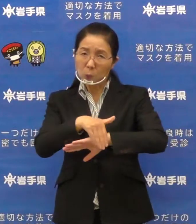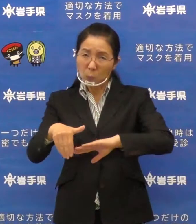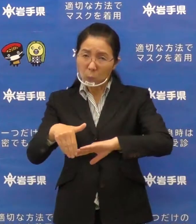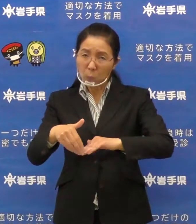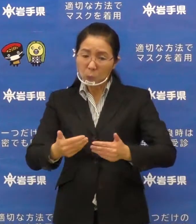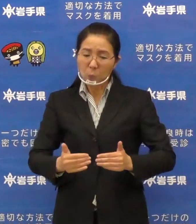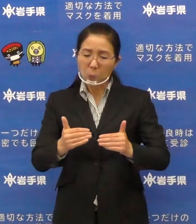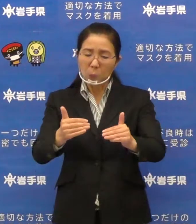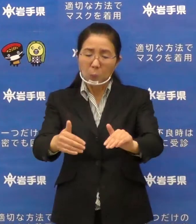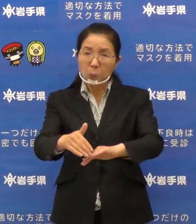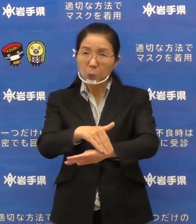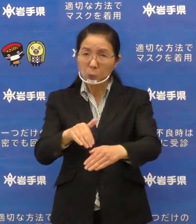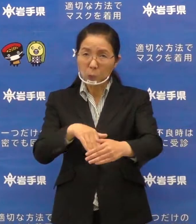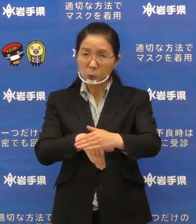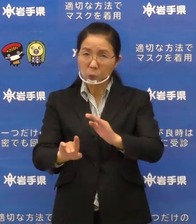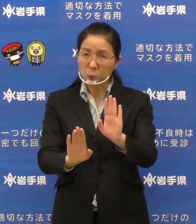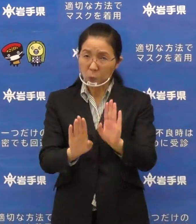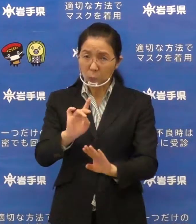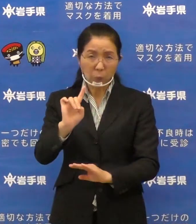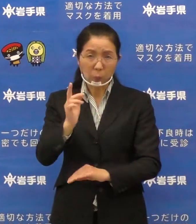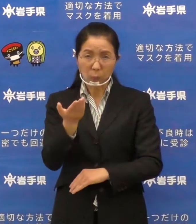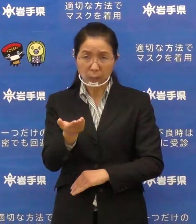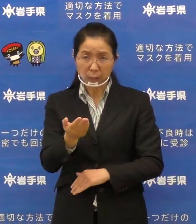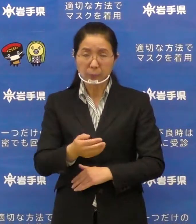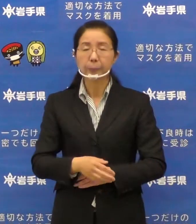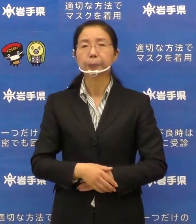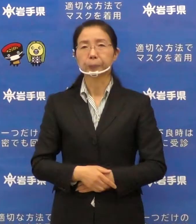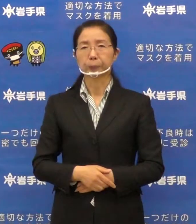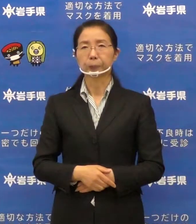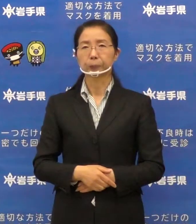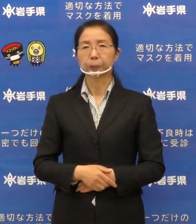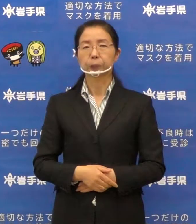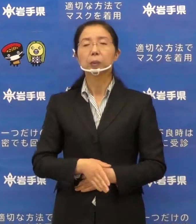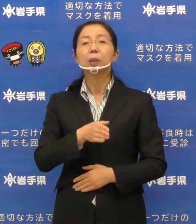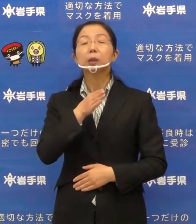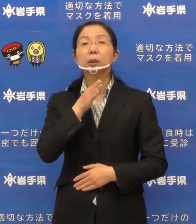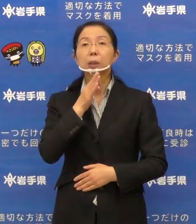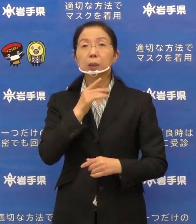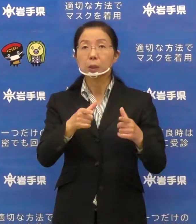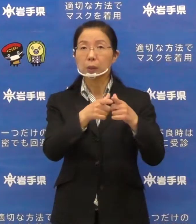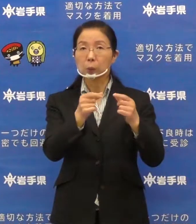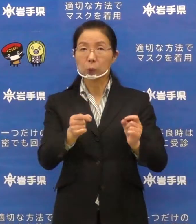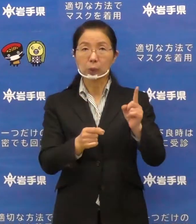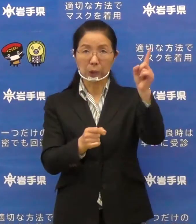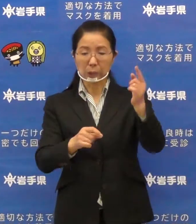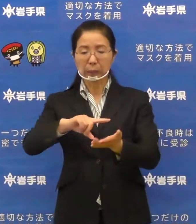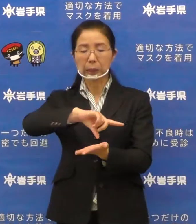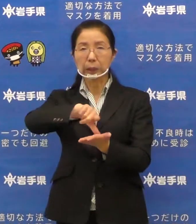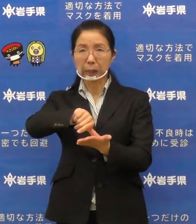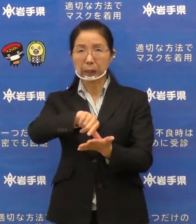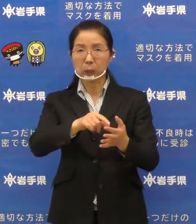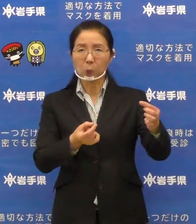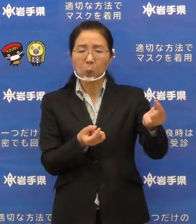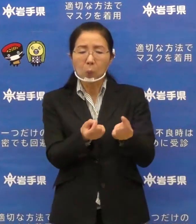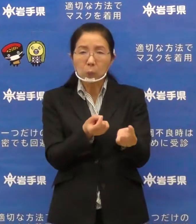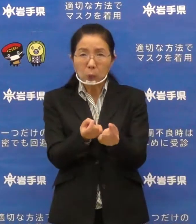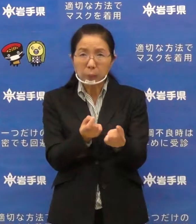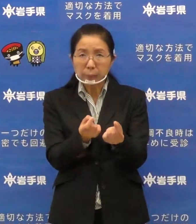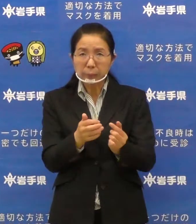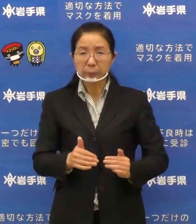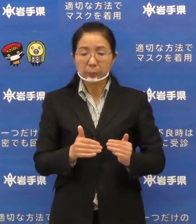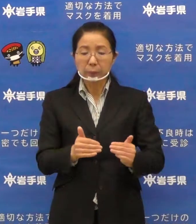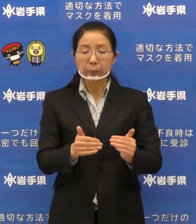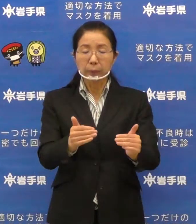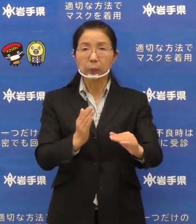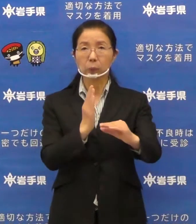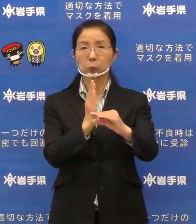か教えてください。 これは実務的にも国と地方の調整が進んでいるところでありま